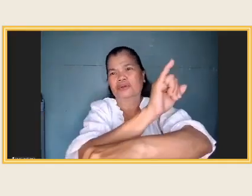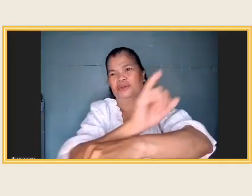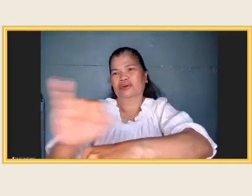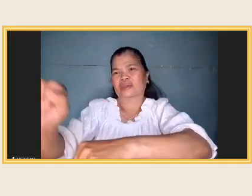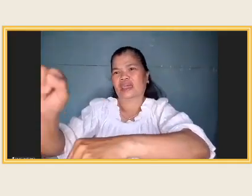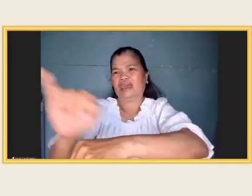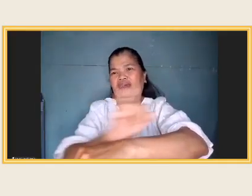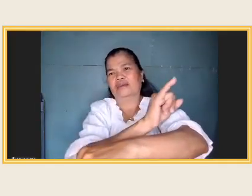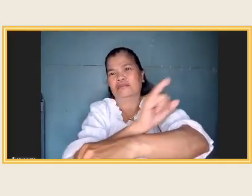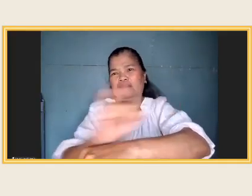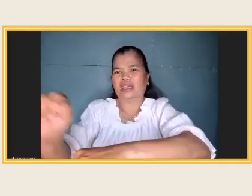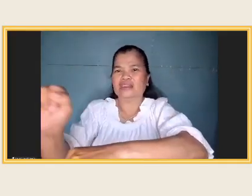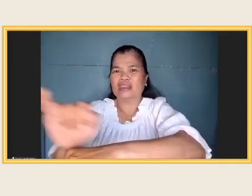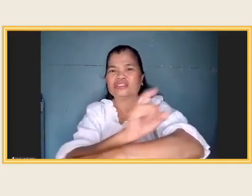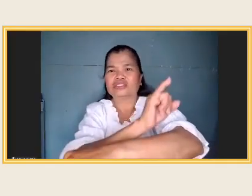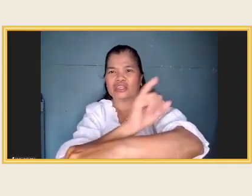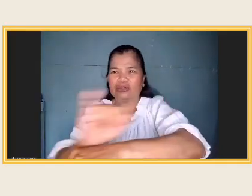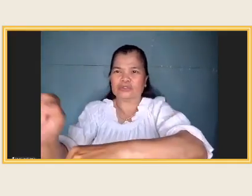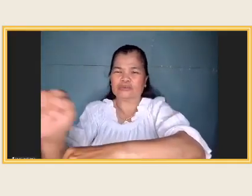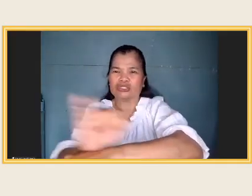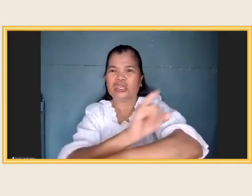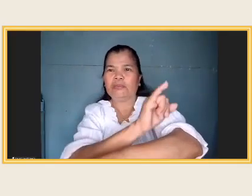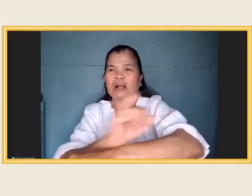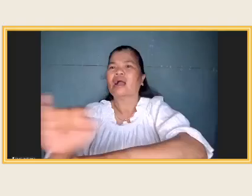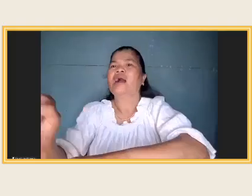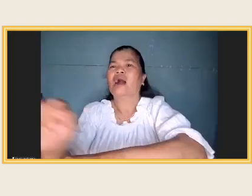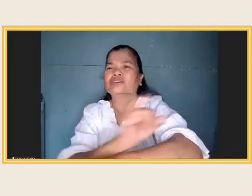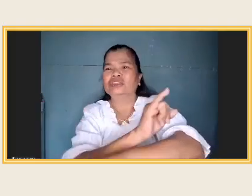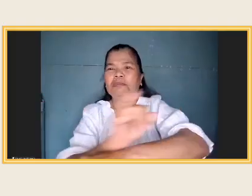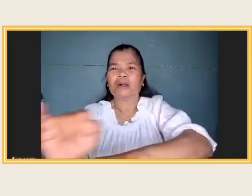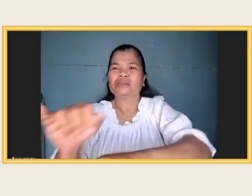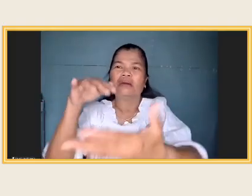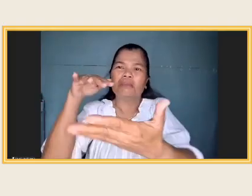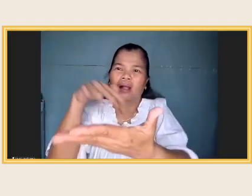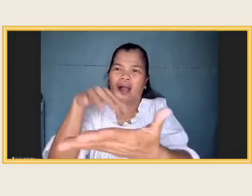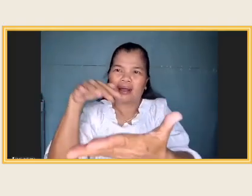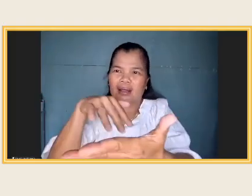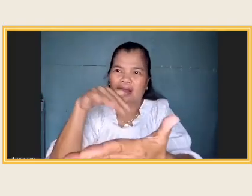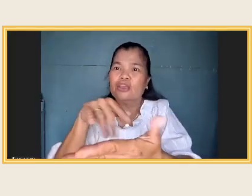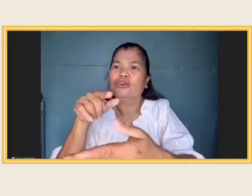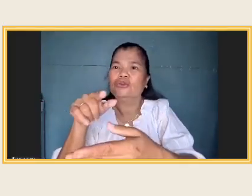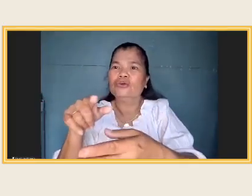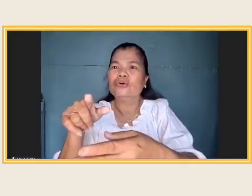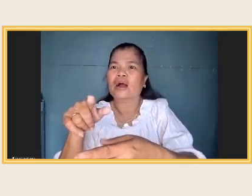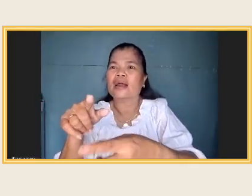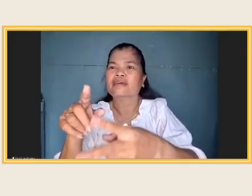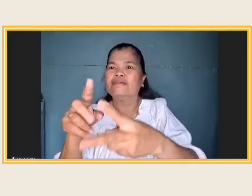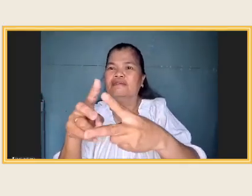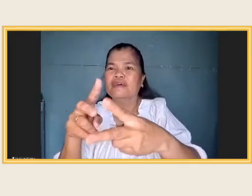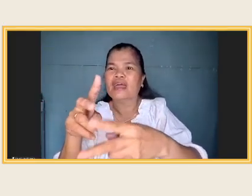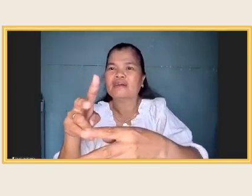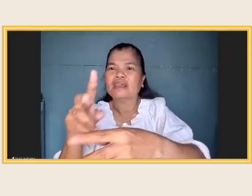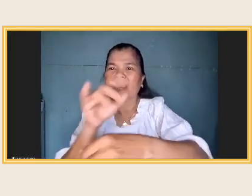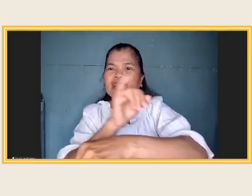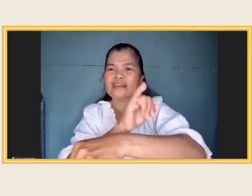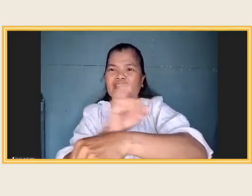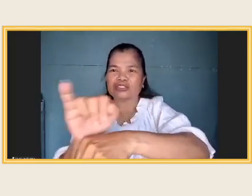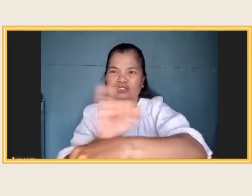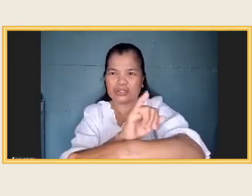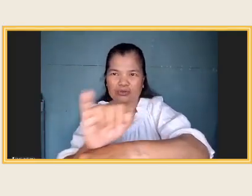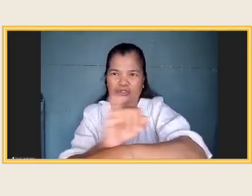fro. Okay? Industrious. Masipag. Ang sipag niyang mag-aral. You are